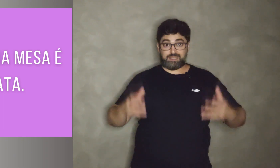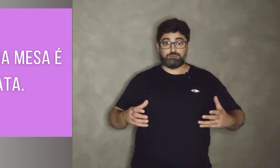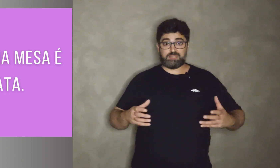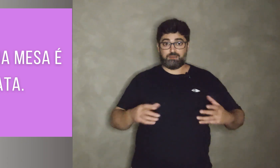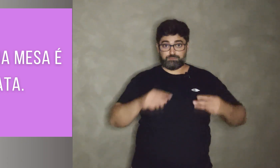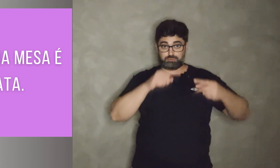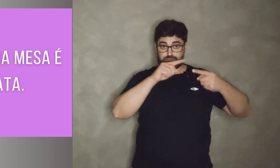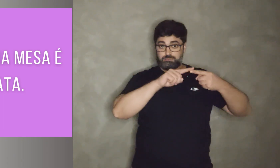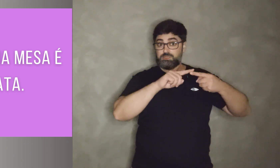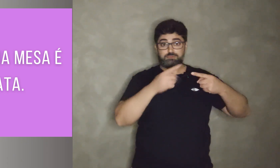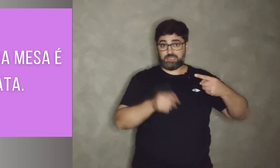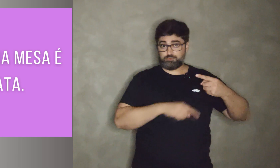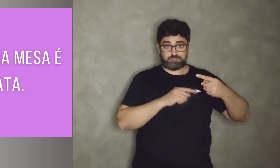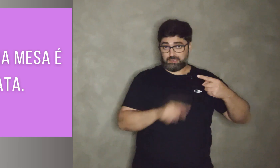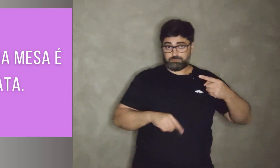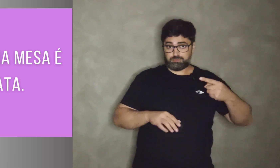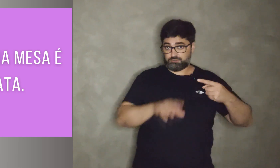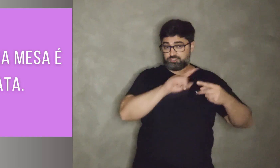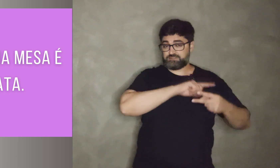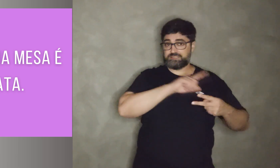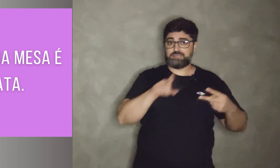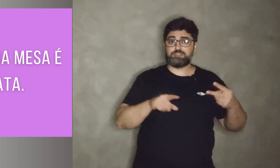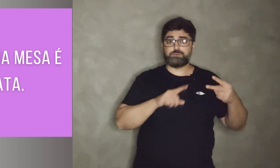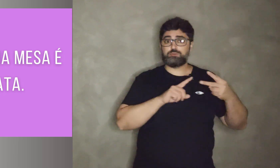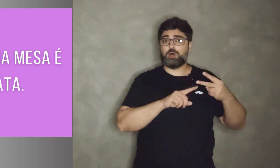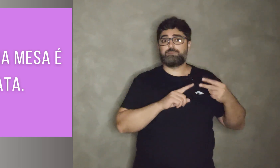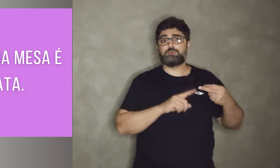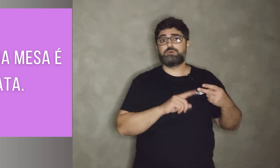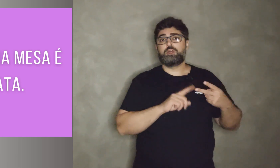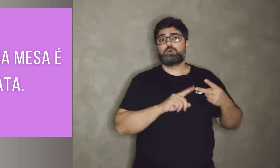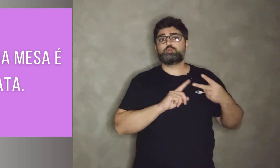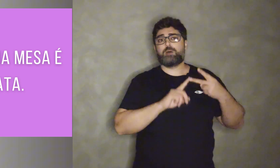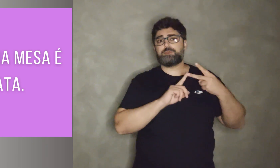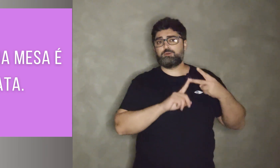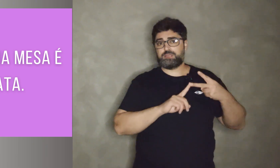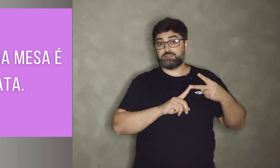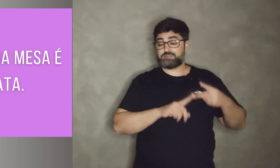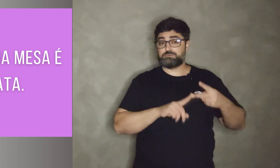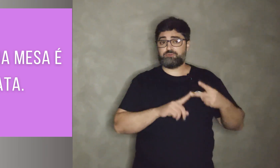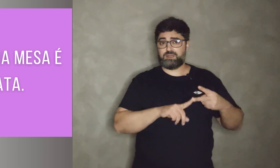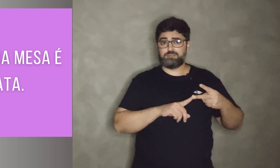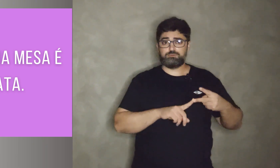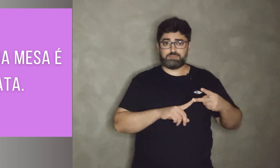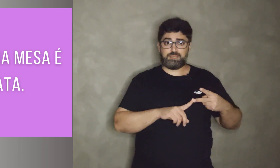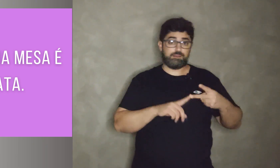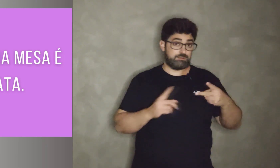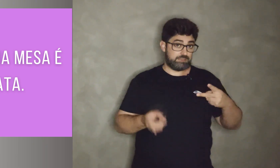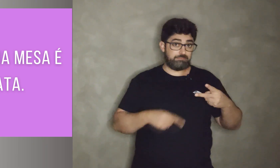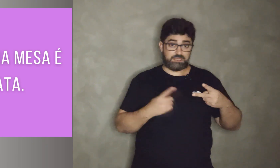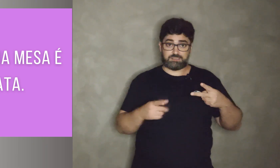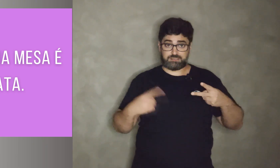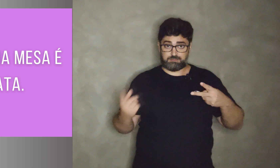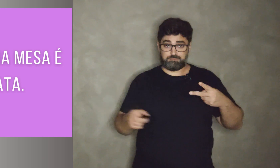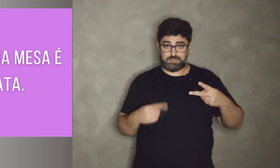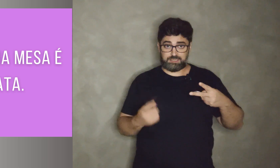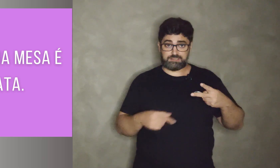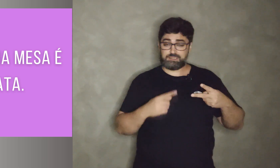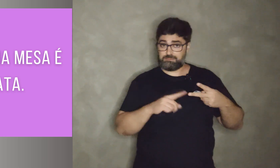tem o tempo? Não temos tempo. Então a gente vai direto para o tópico. O tópico é o quê? Nós estamos falando do quê? Da mesa, beleza? Da